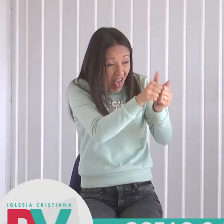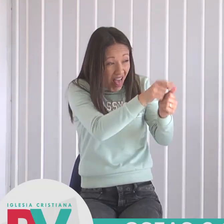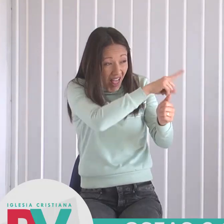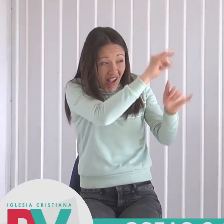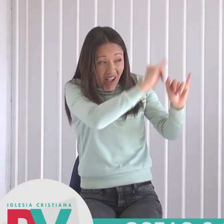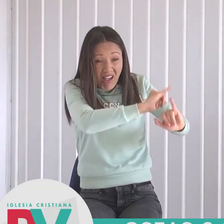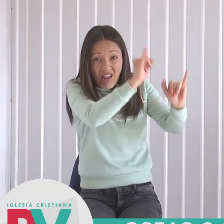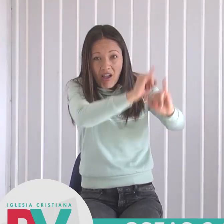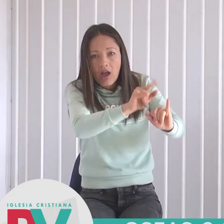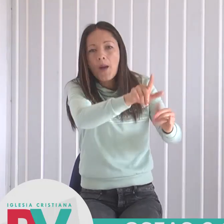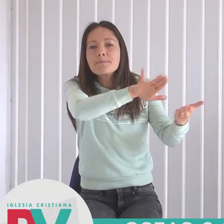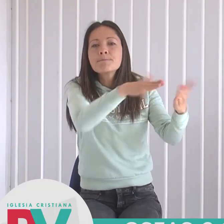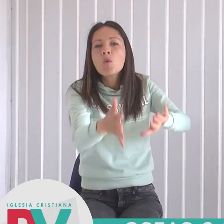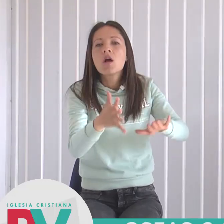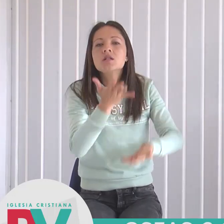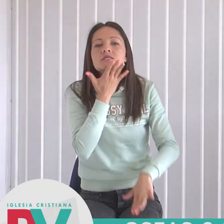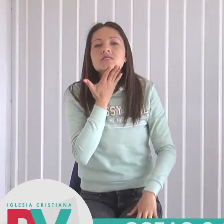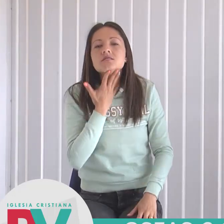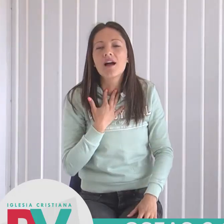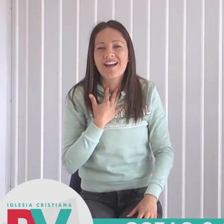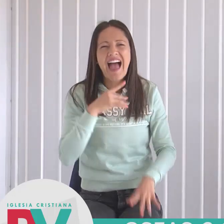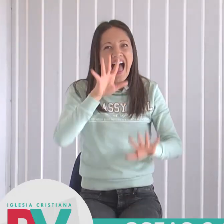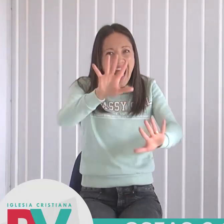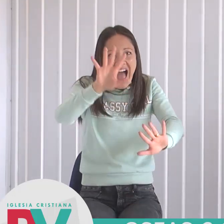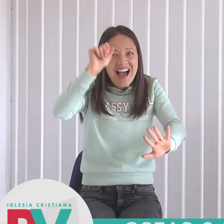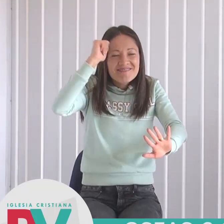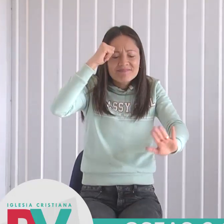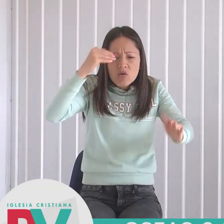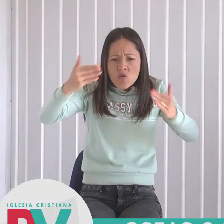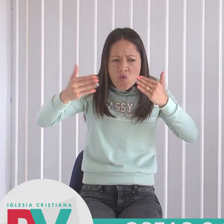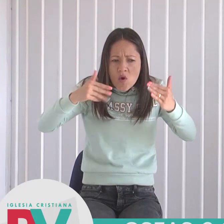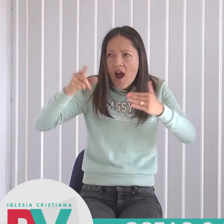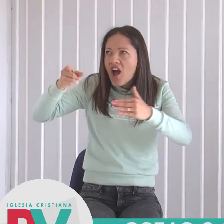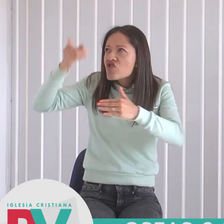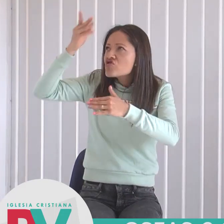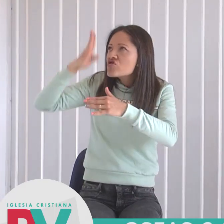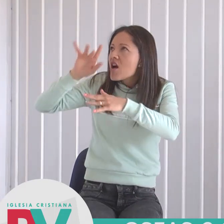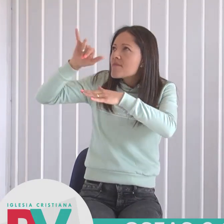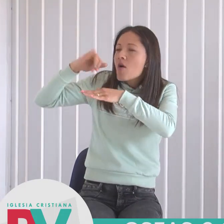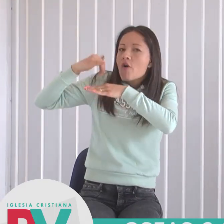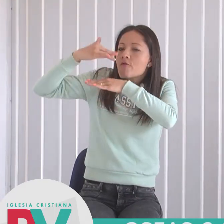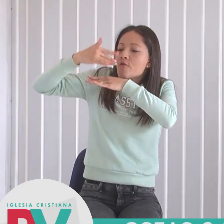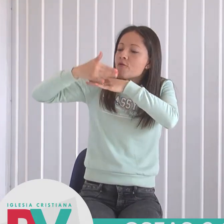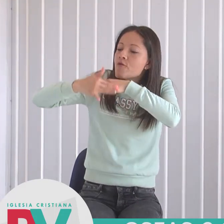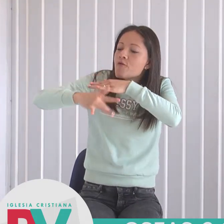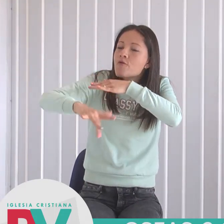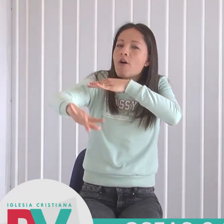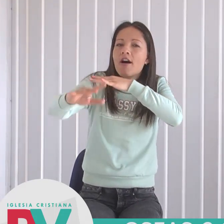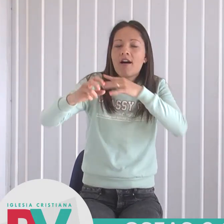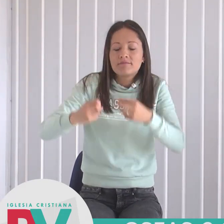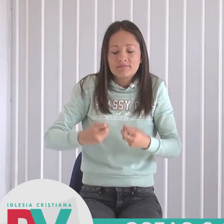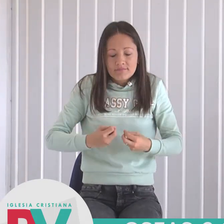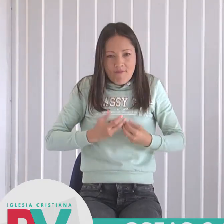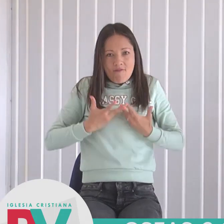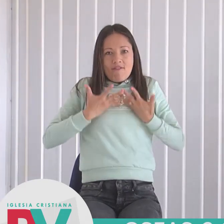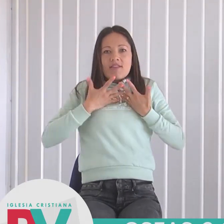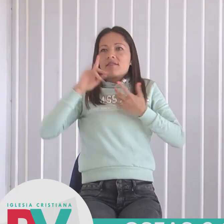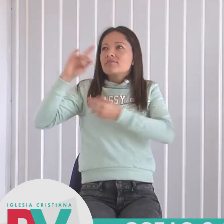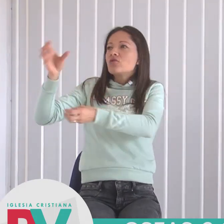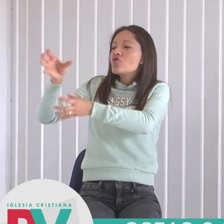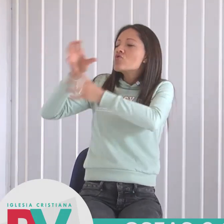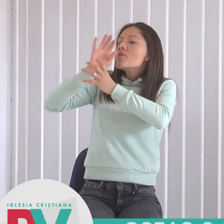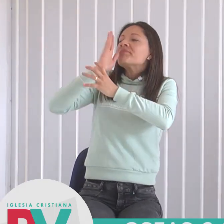Dios se está colocando a sí mismo como la fuente de vida, como la fuente que sacia esa sed que todos nosotros sentimos.